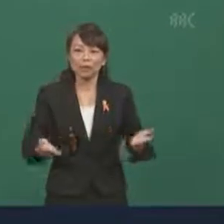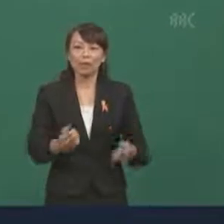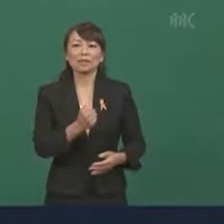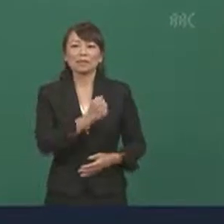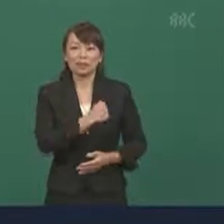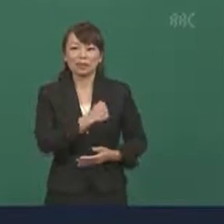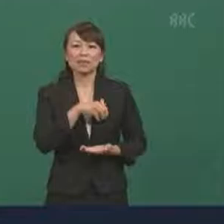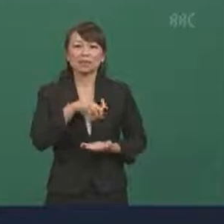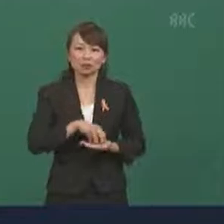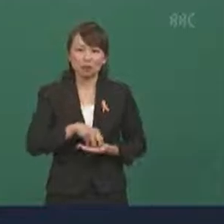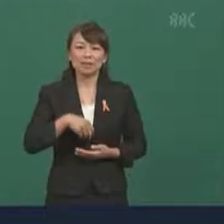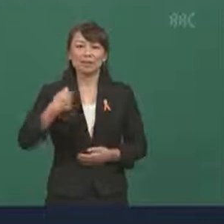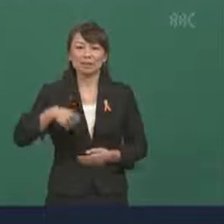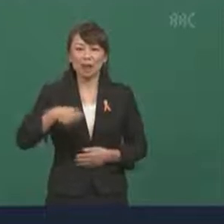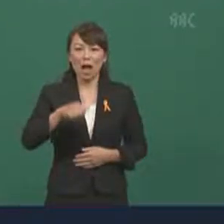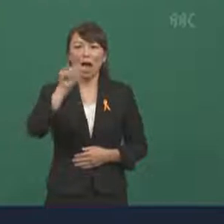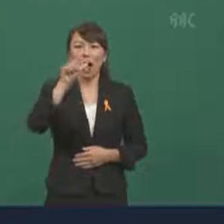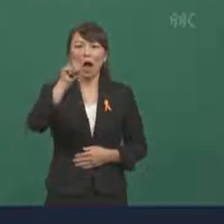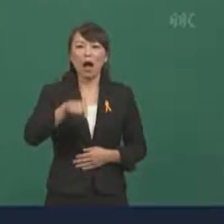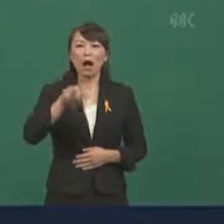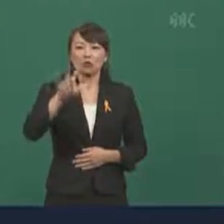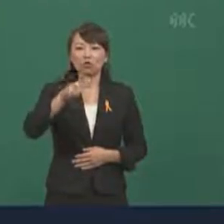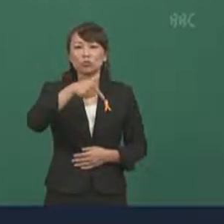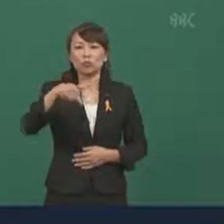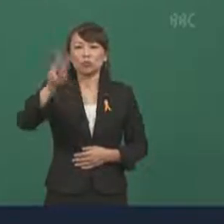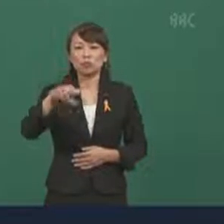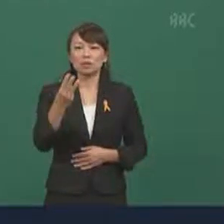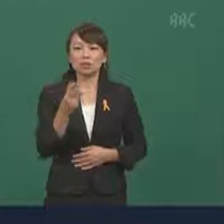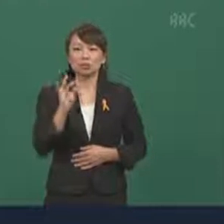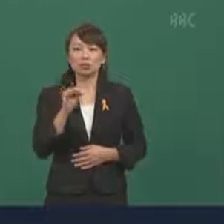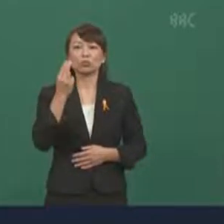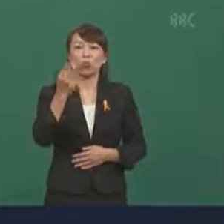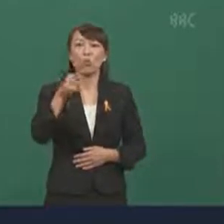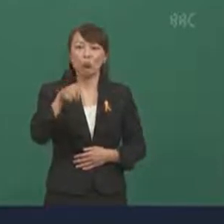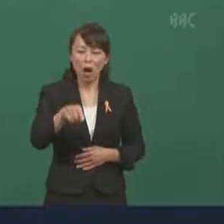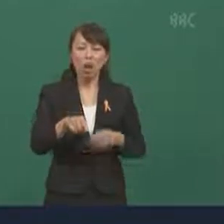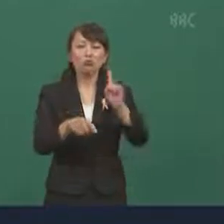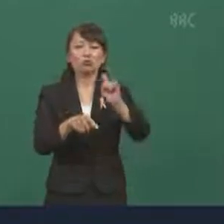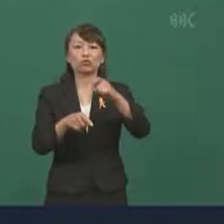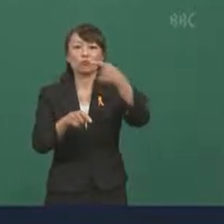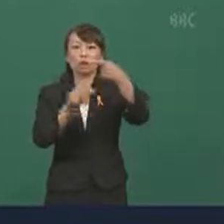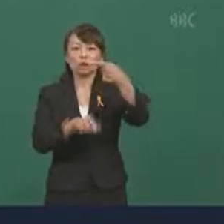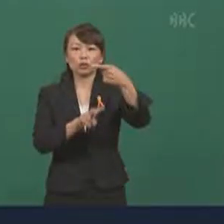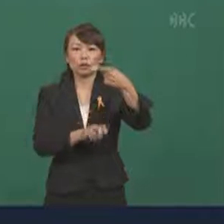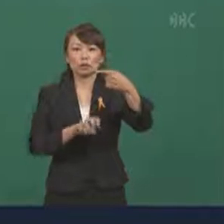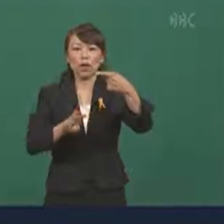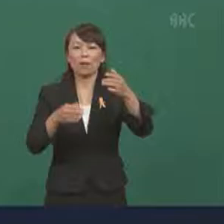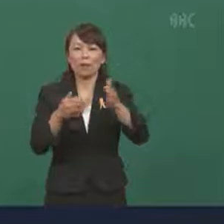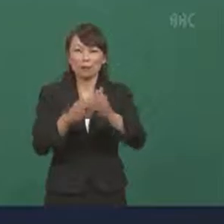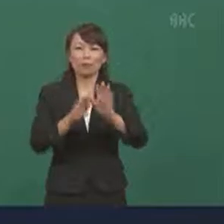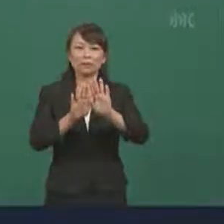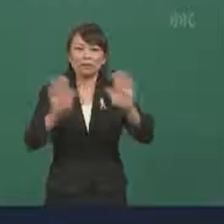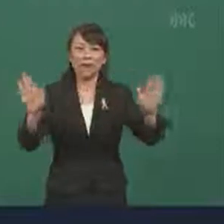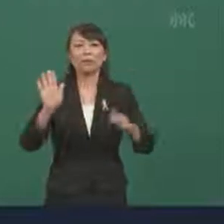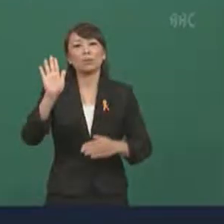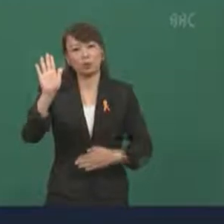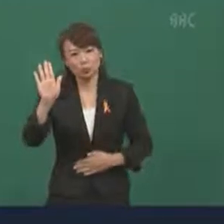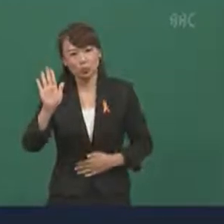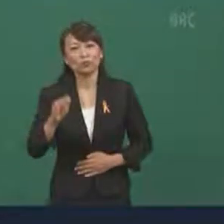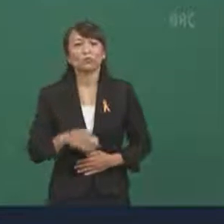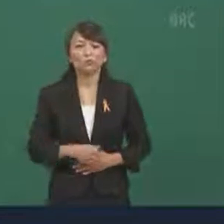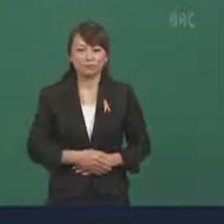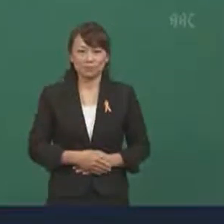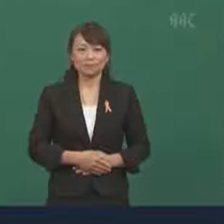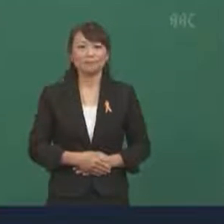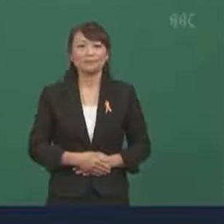える企画展、命の印滋賀とアール・ブリュットは11月23日まで開かれ